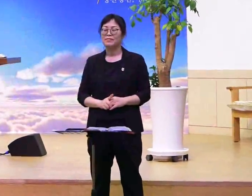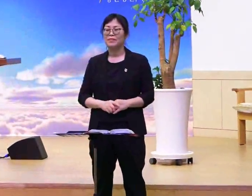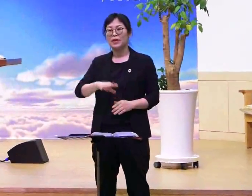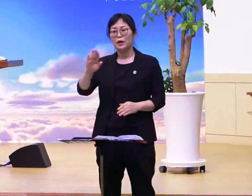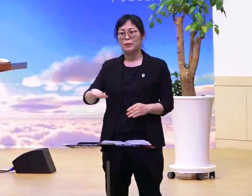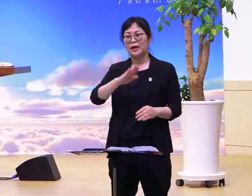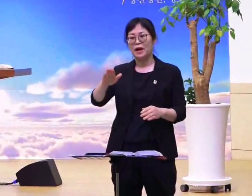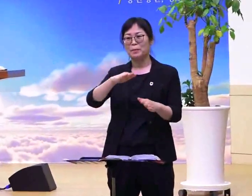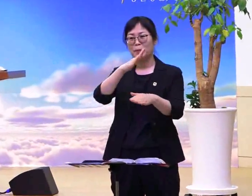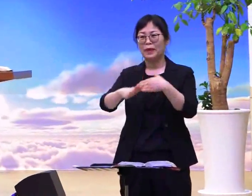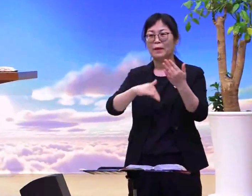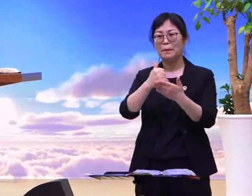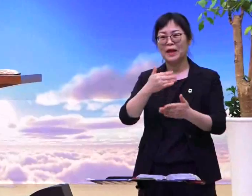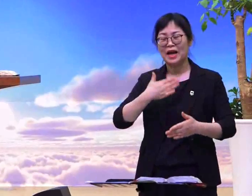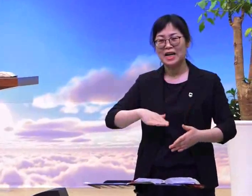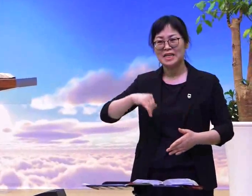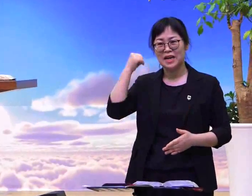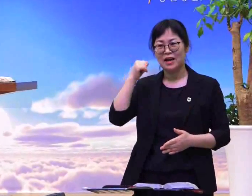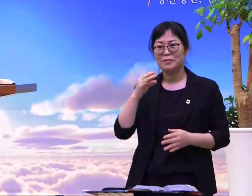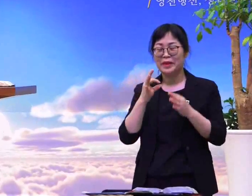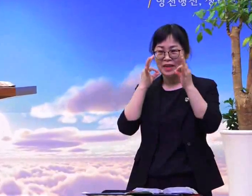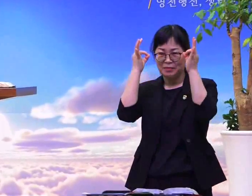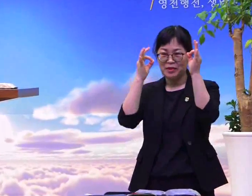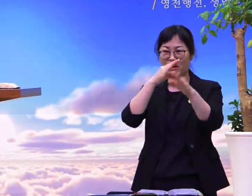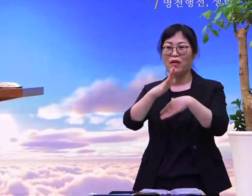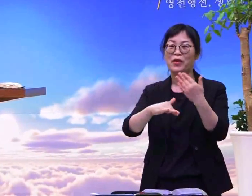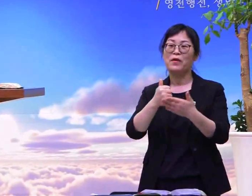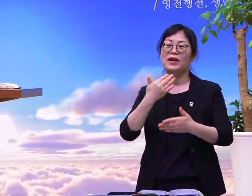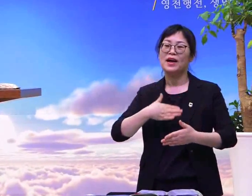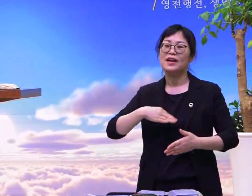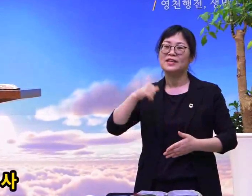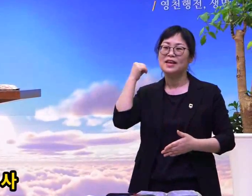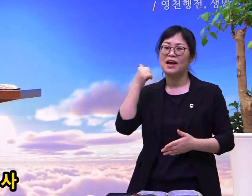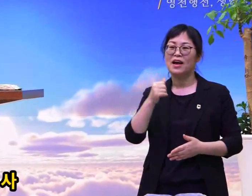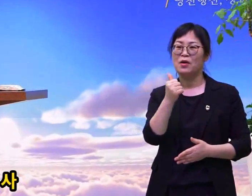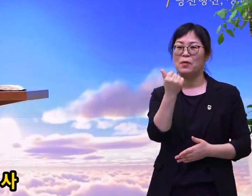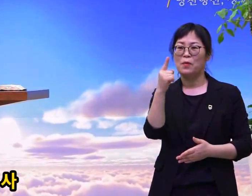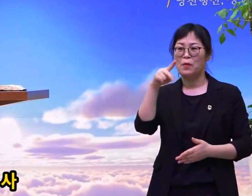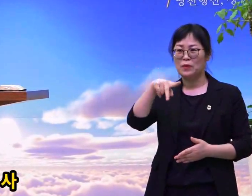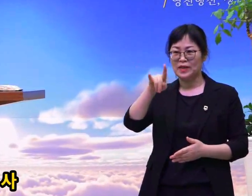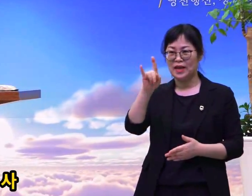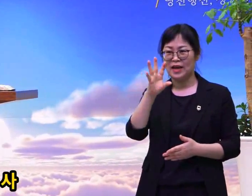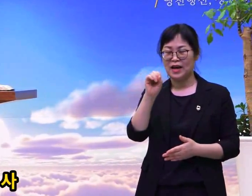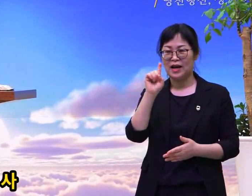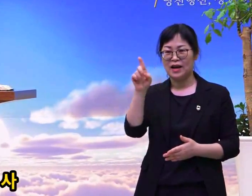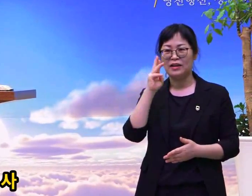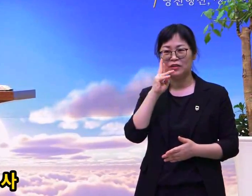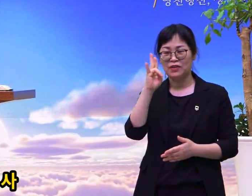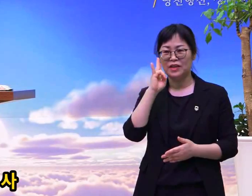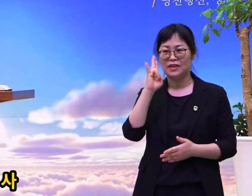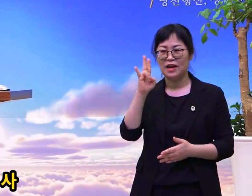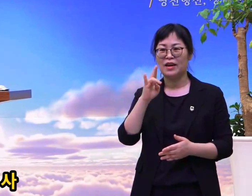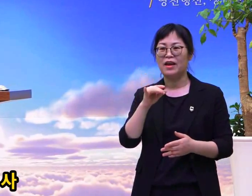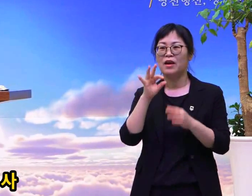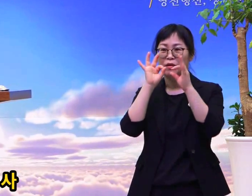우리가 여호와를 알자, 힘써 여호와를 알자. 이 호세아의 음성이 저 여러분에게 들려지길